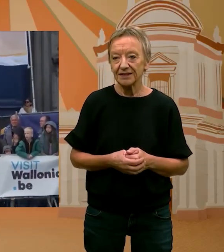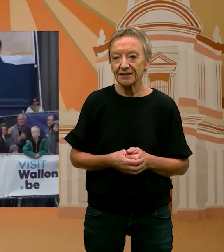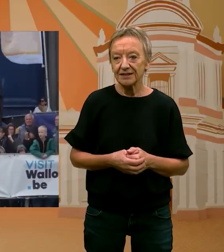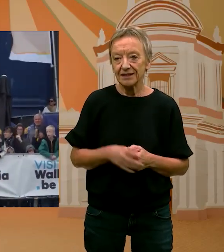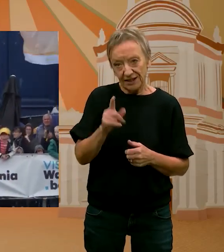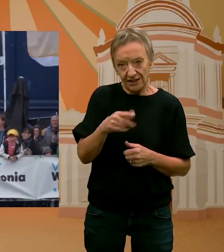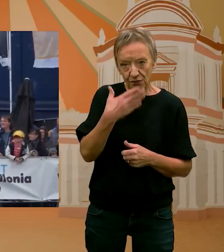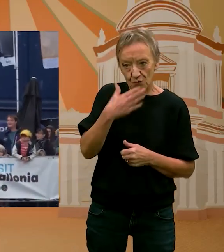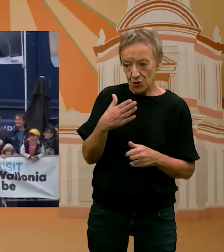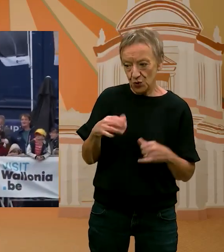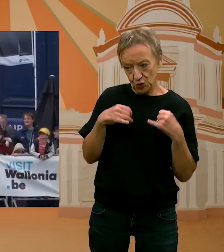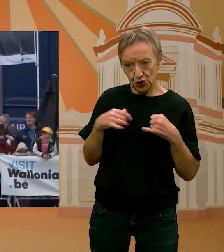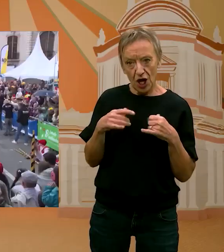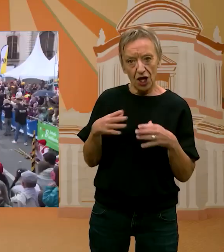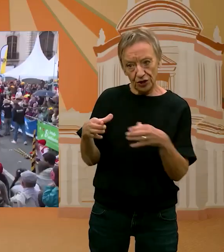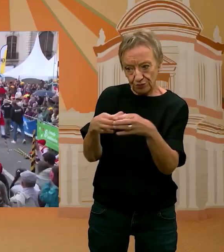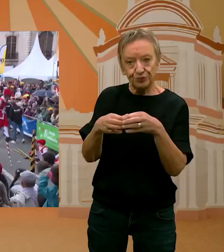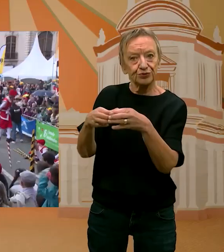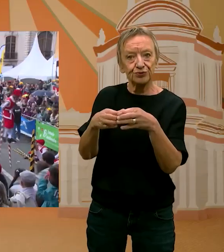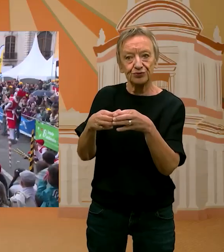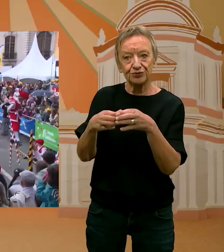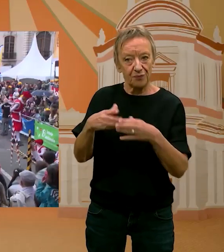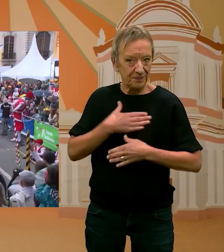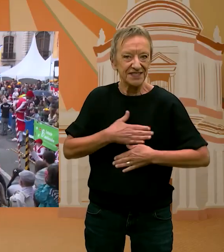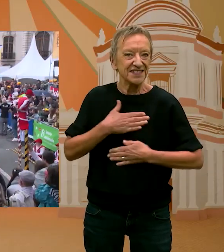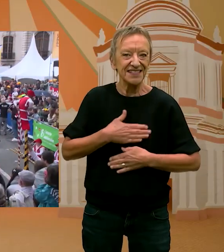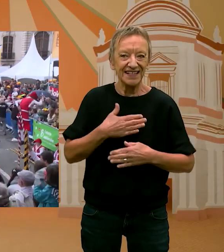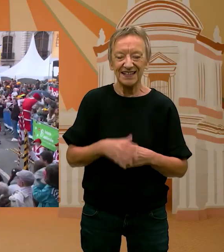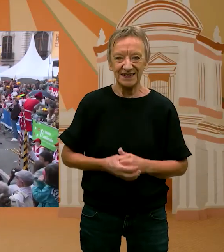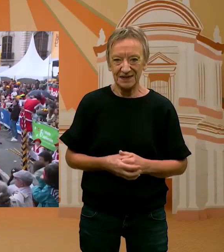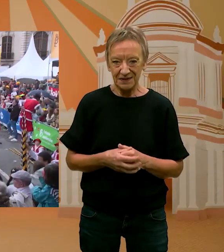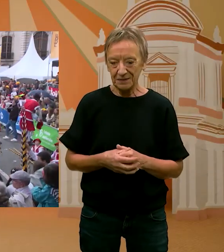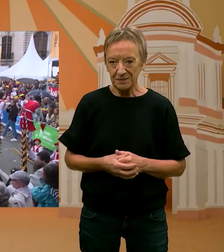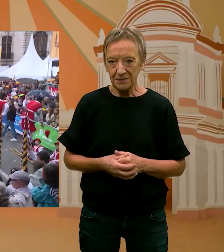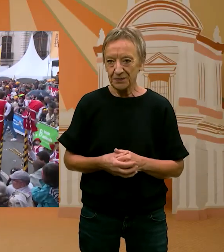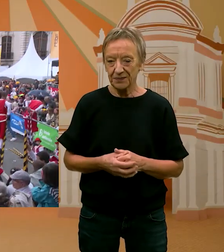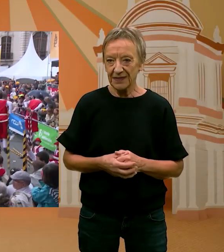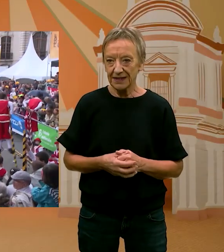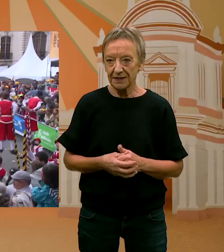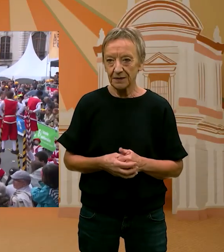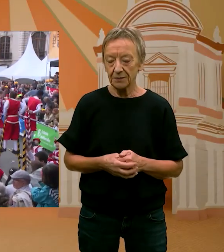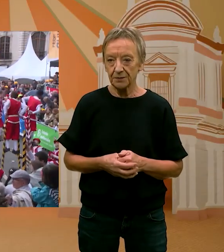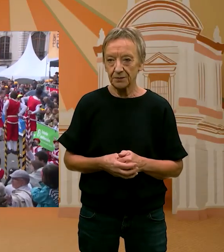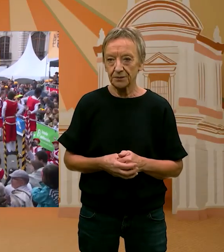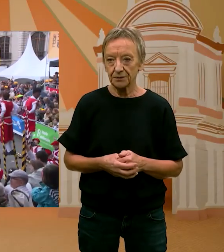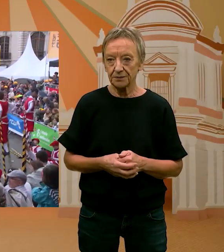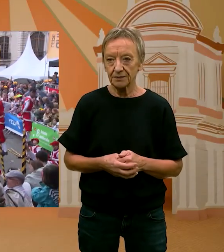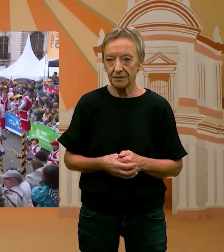eux, prendre du plaisir à les chasses d'or et voilà, s'entraîner, prendre de l'expérience. Mais d'autant que pendant la joute, on ne voit pas toujours ce qui se passe autour de soi.